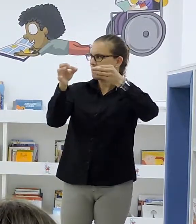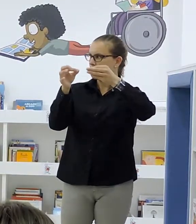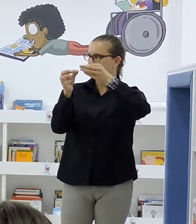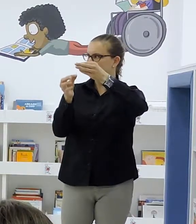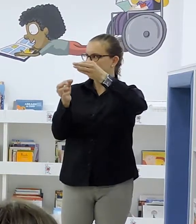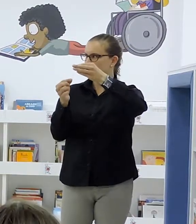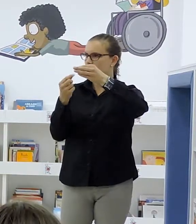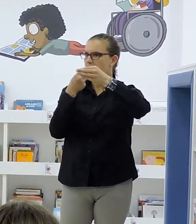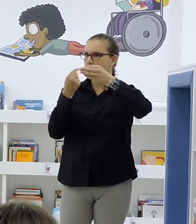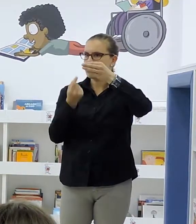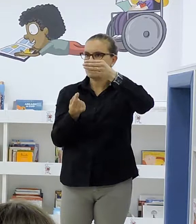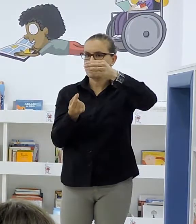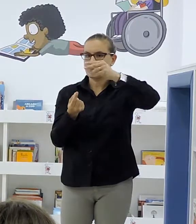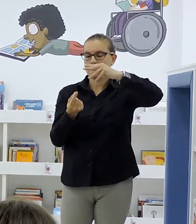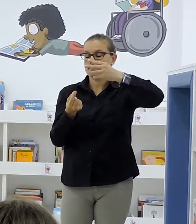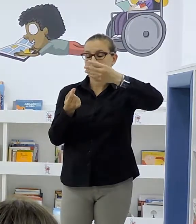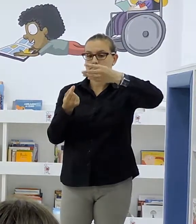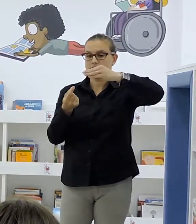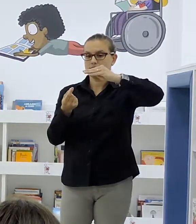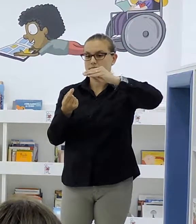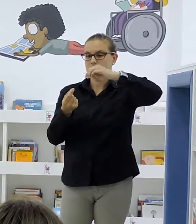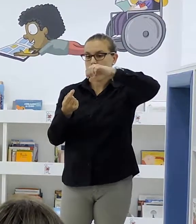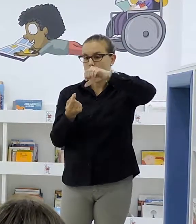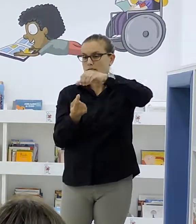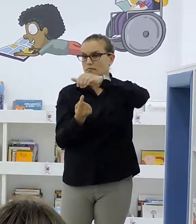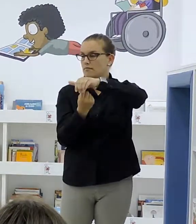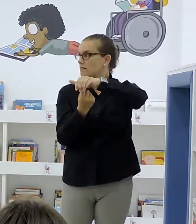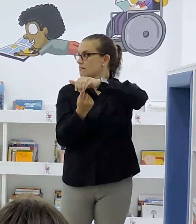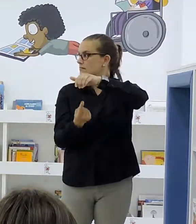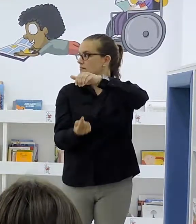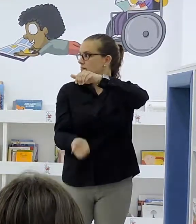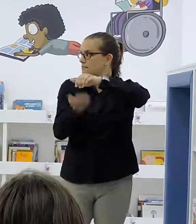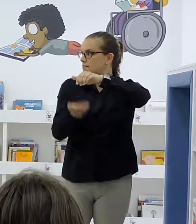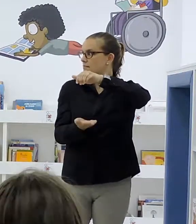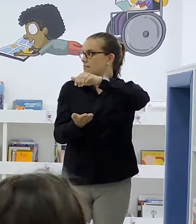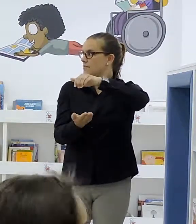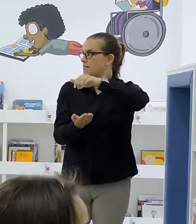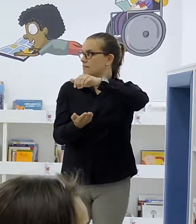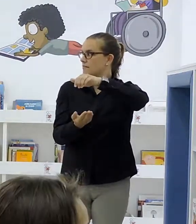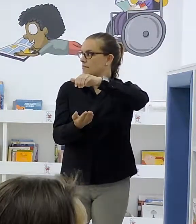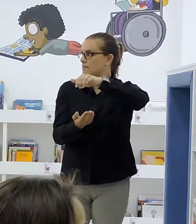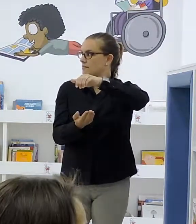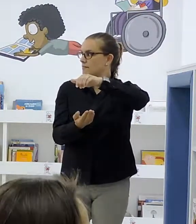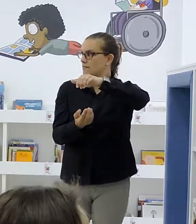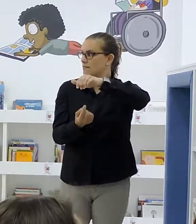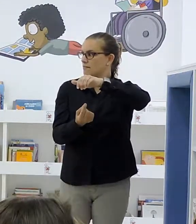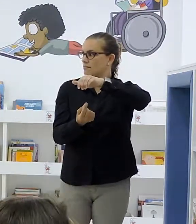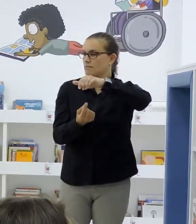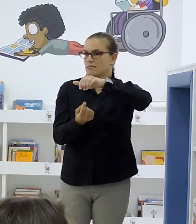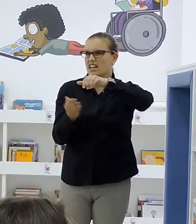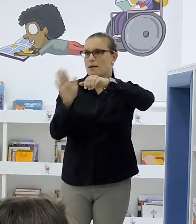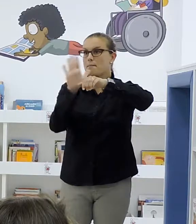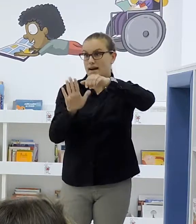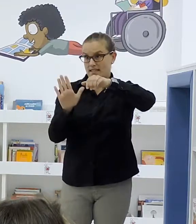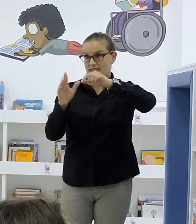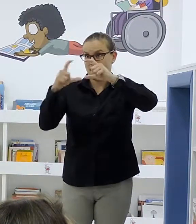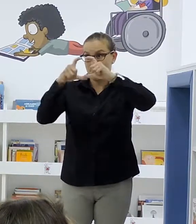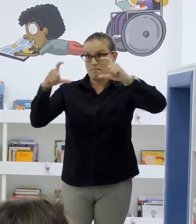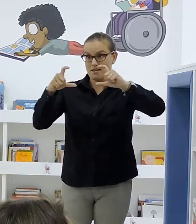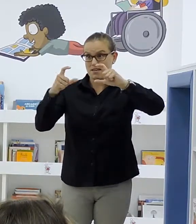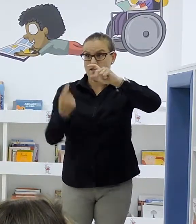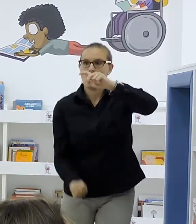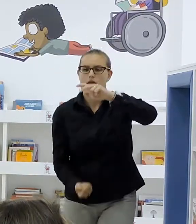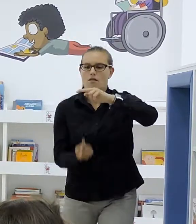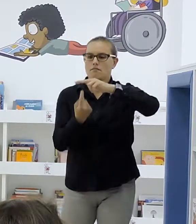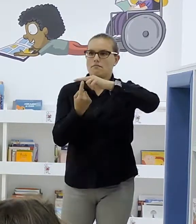el lápiz por este pliegue, daré un golpecito de esta manera, así, y dará la sensación de que el billete es